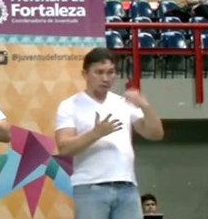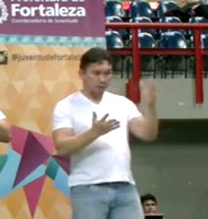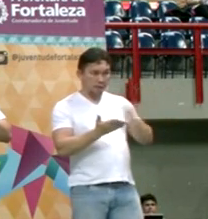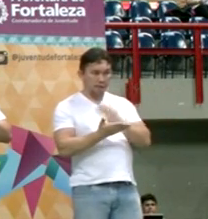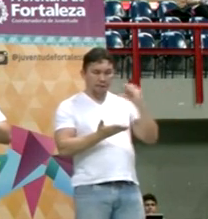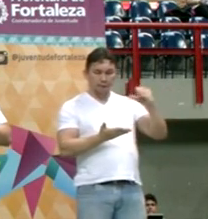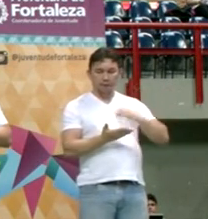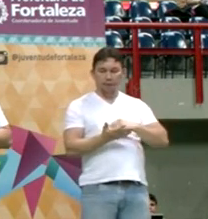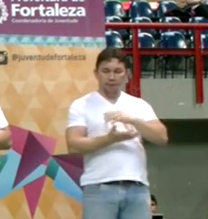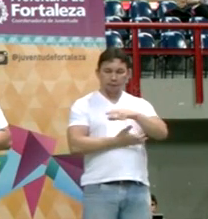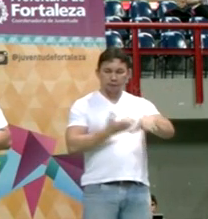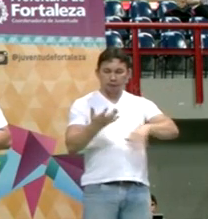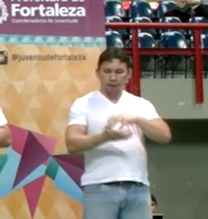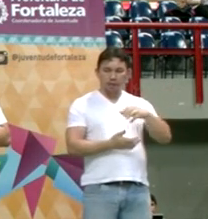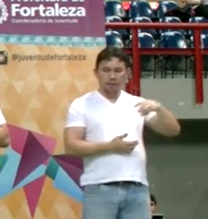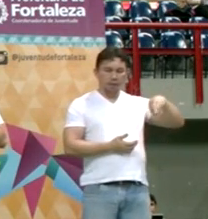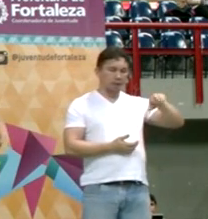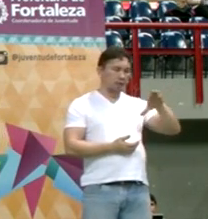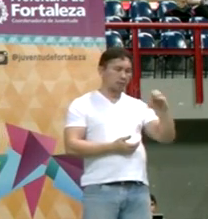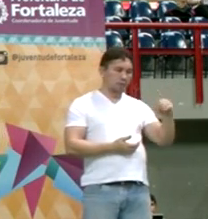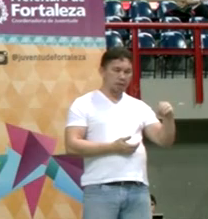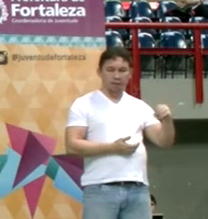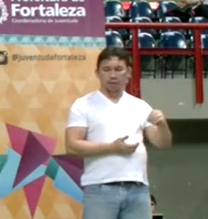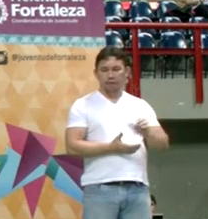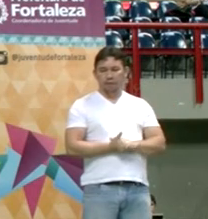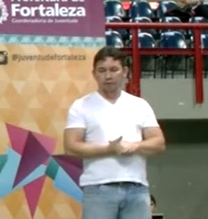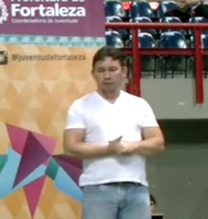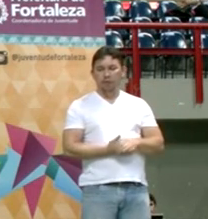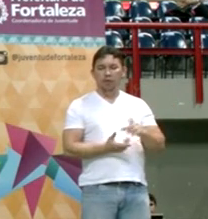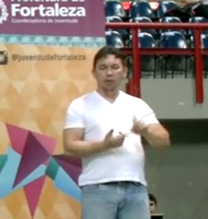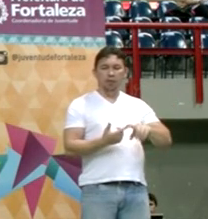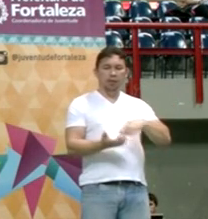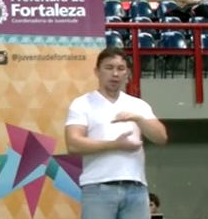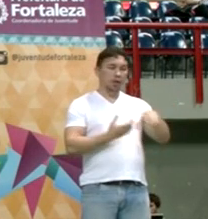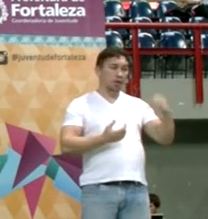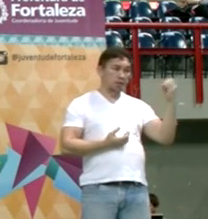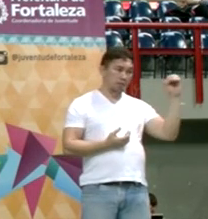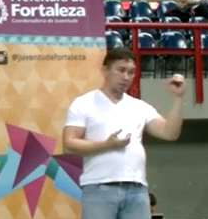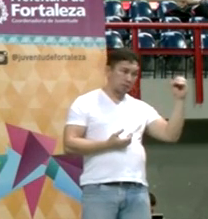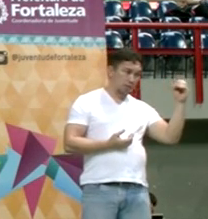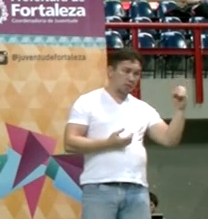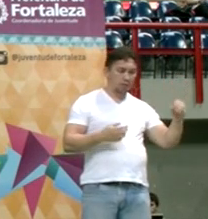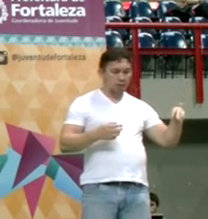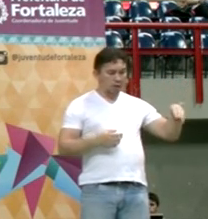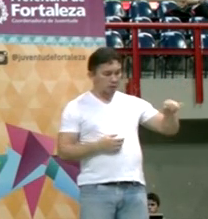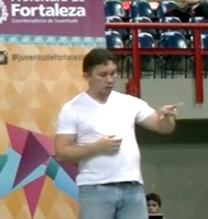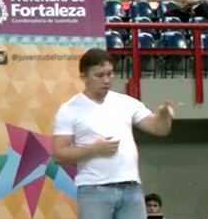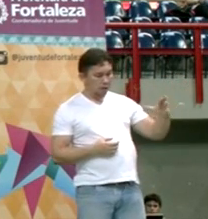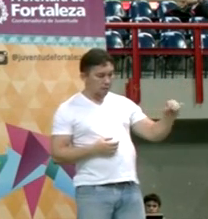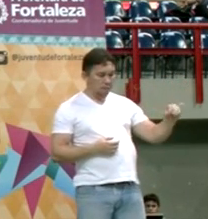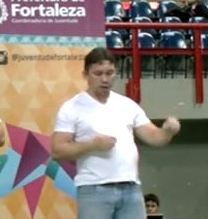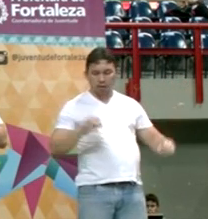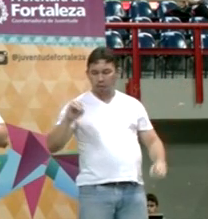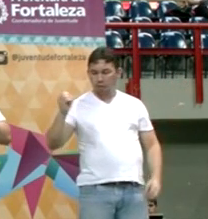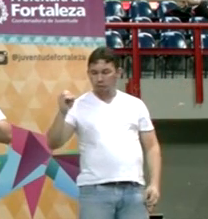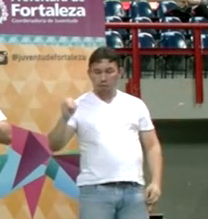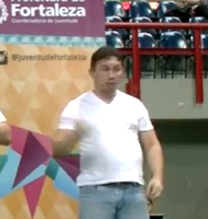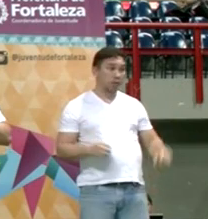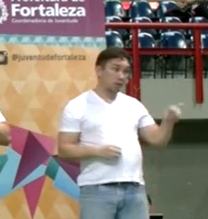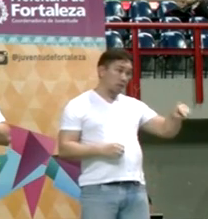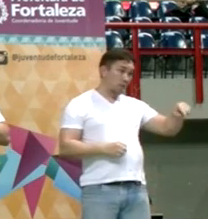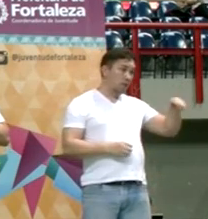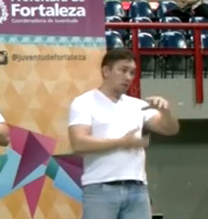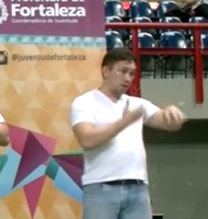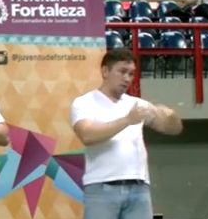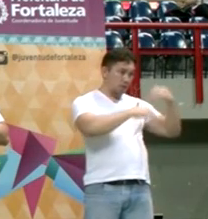assim, ó, tem a Revolução de Março de 17 e tem a Revolução de Outubro, ó, Março e Outubro. Por quê? A Revolução